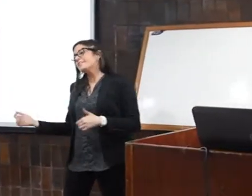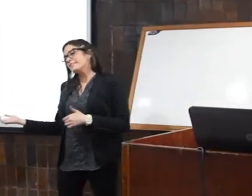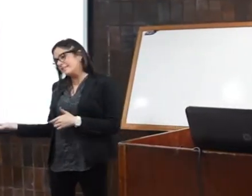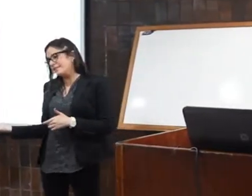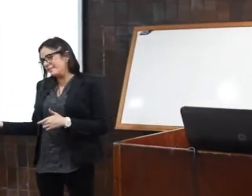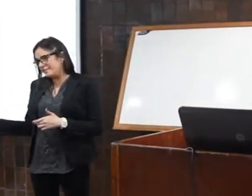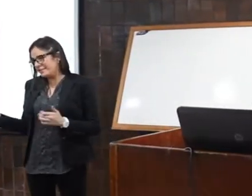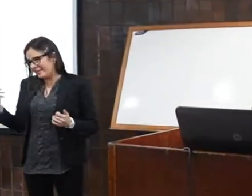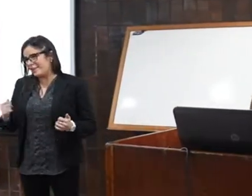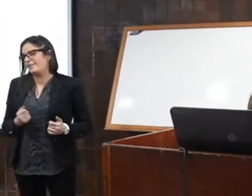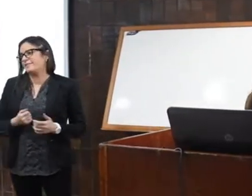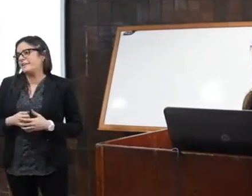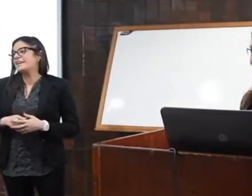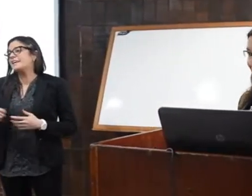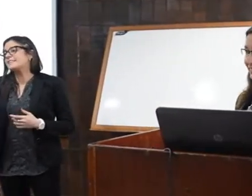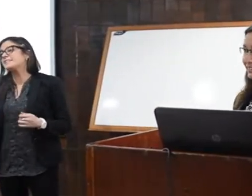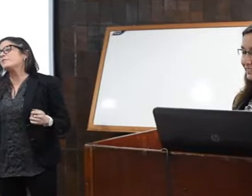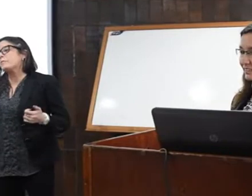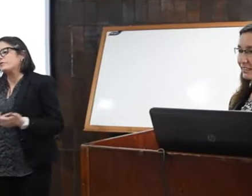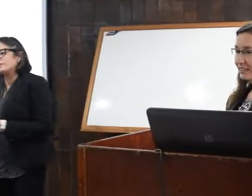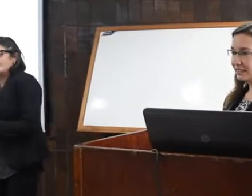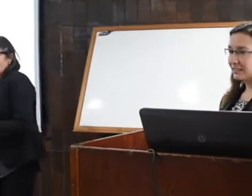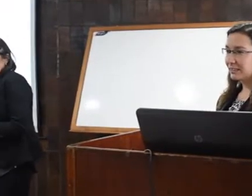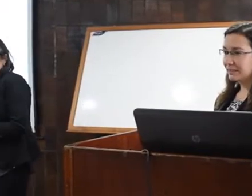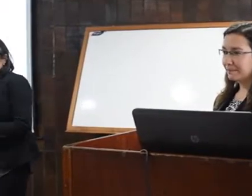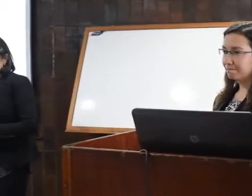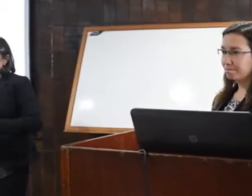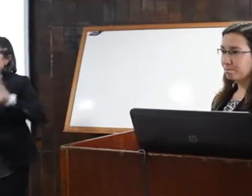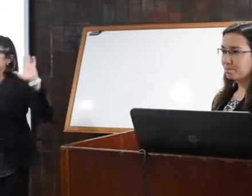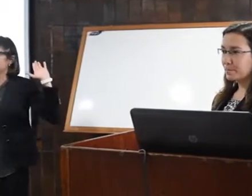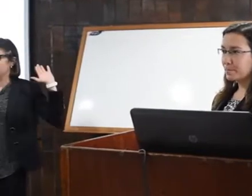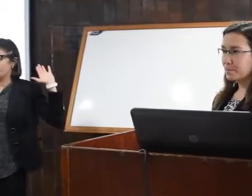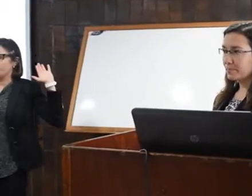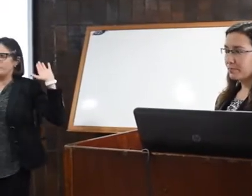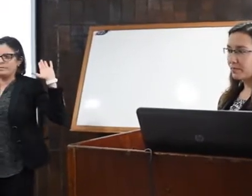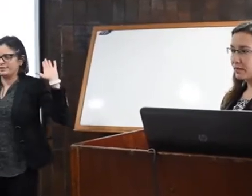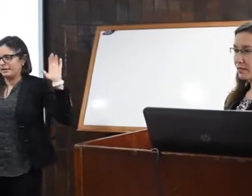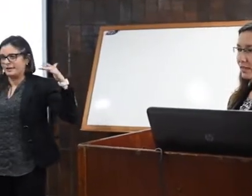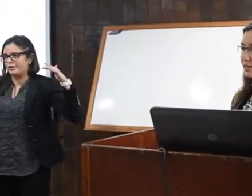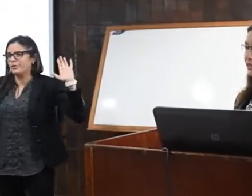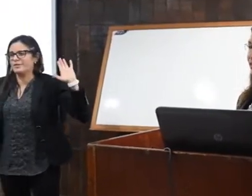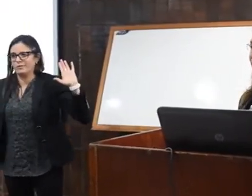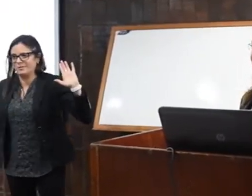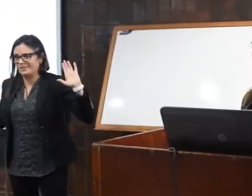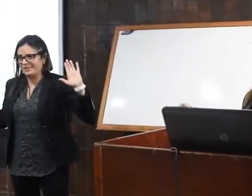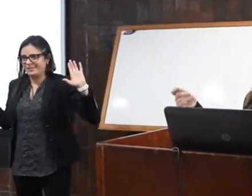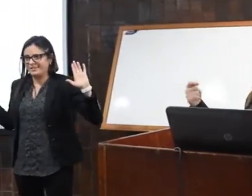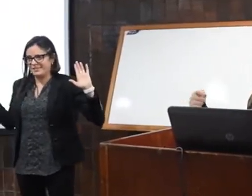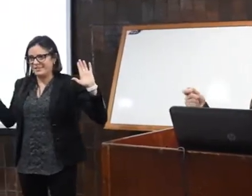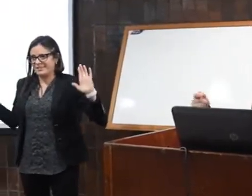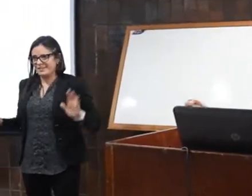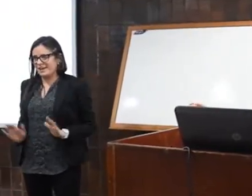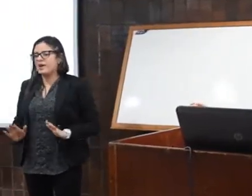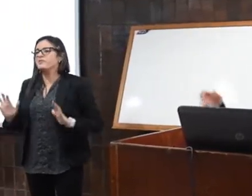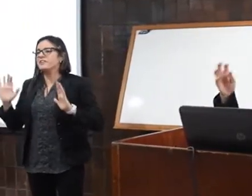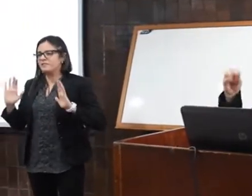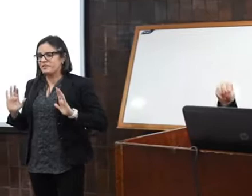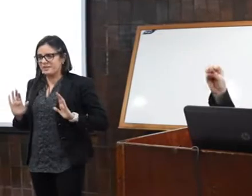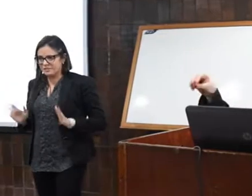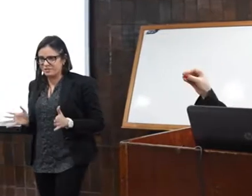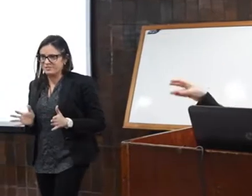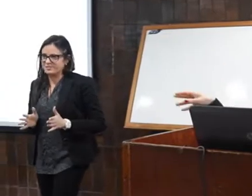fin sin que visita una persona atrás no hay que registrar